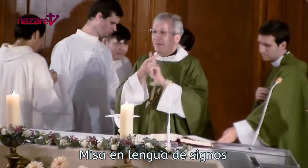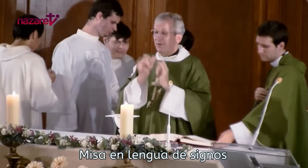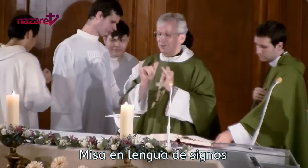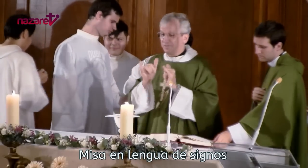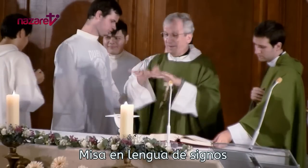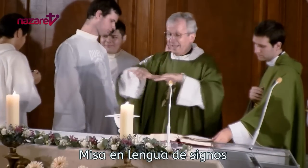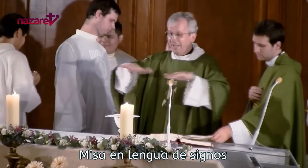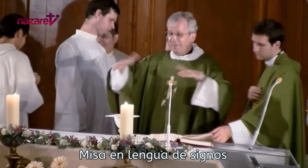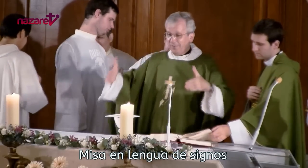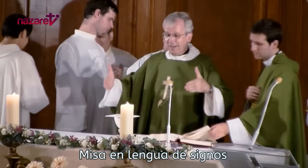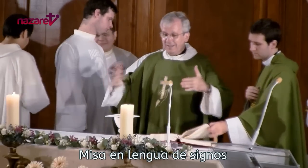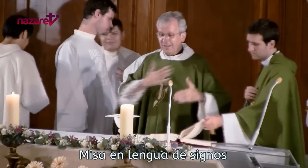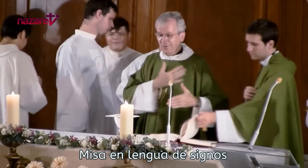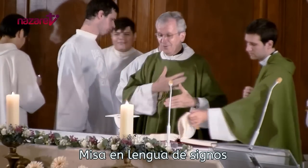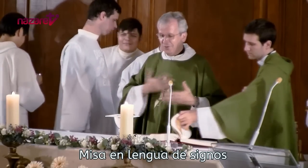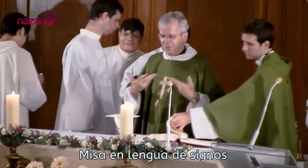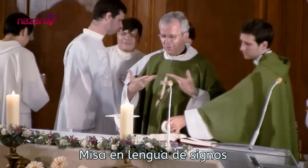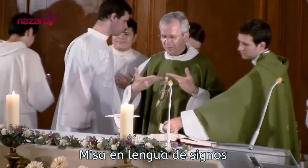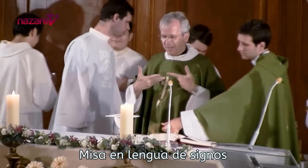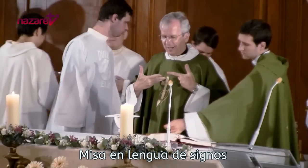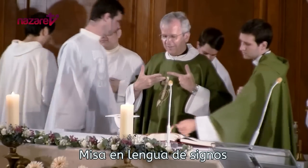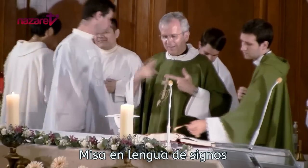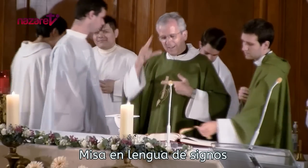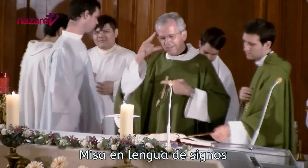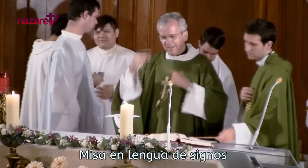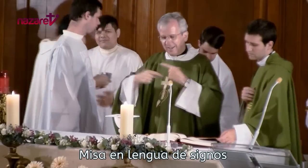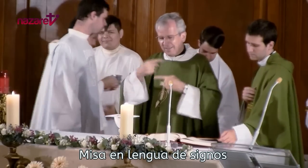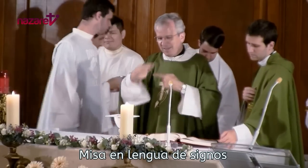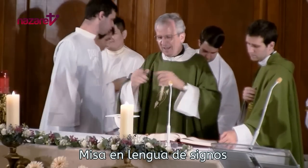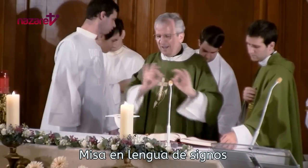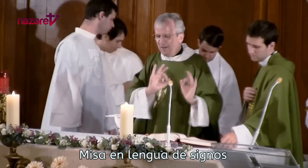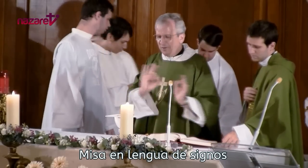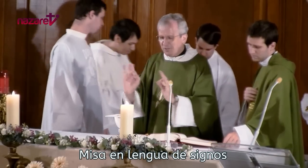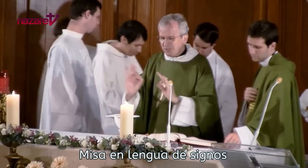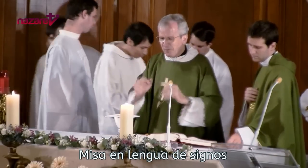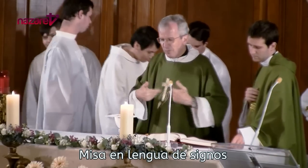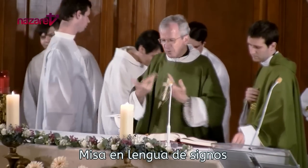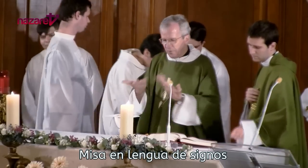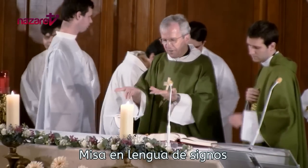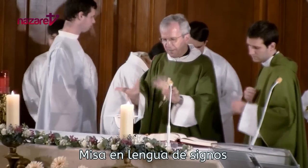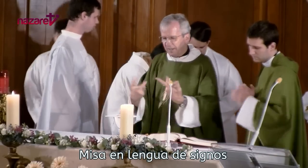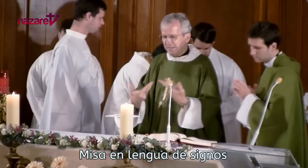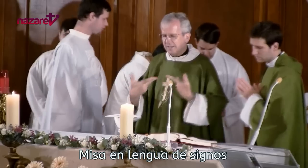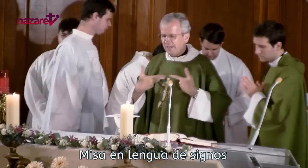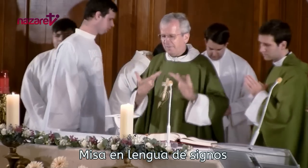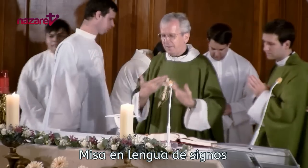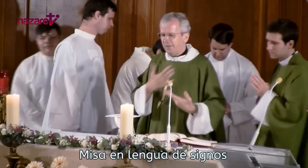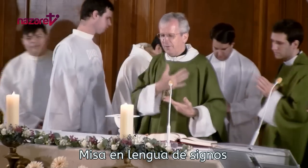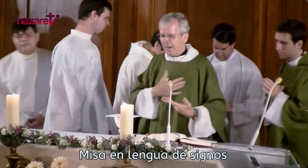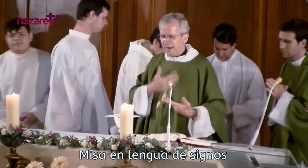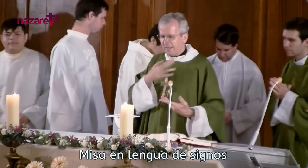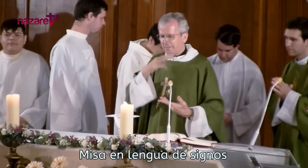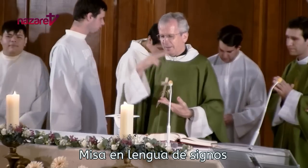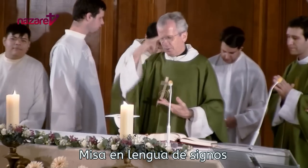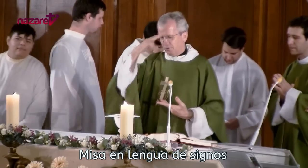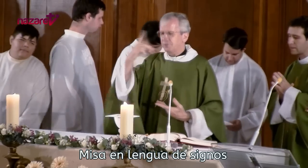Hermanos, para que llevando al altar los gozos y las fatigas de cada día, nos dispongamos a ofrecer este sacrificio agradable a Dios,